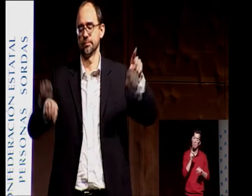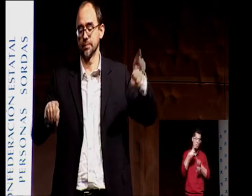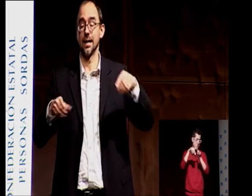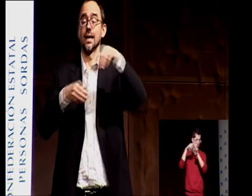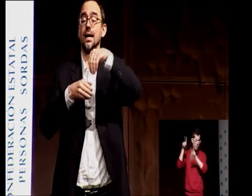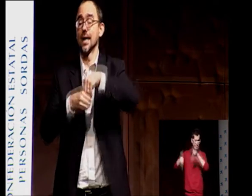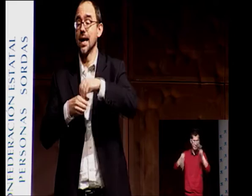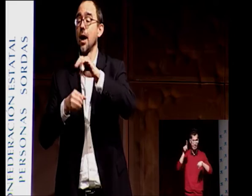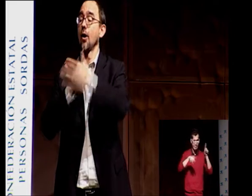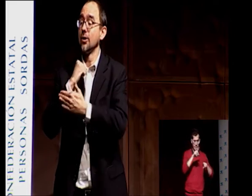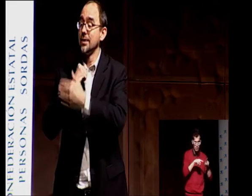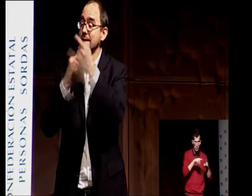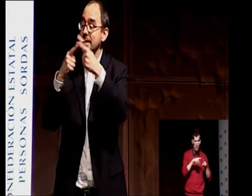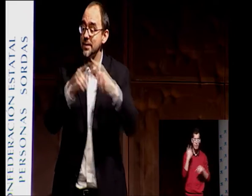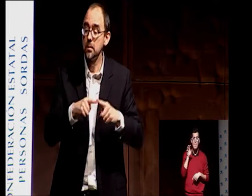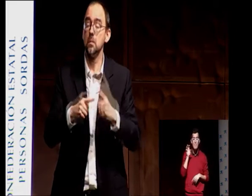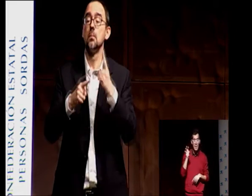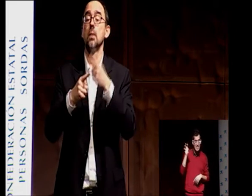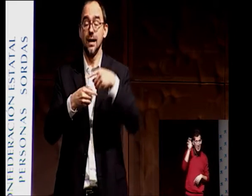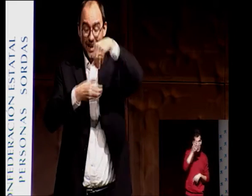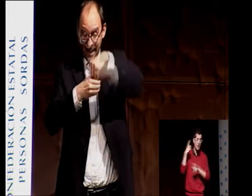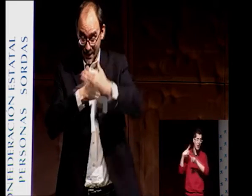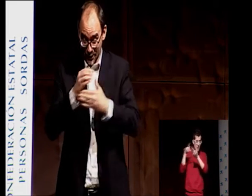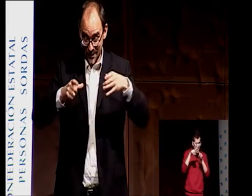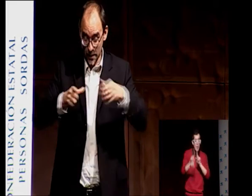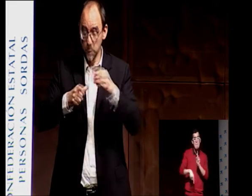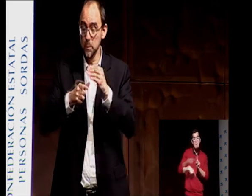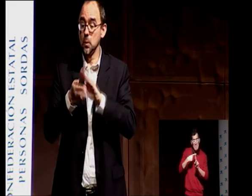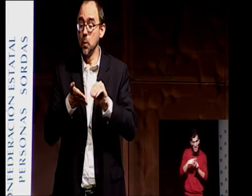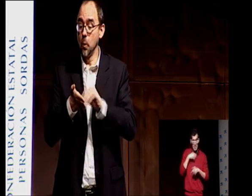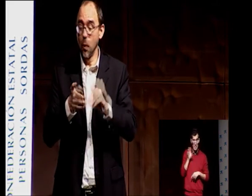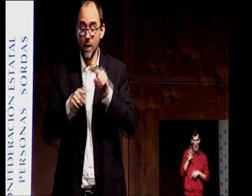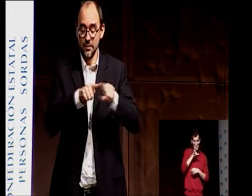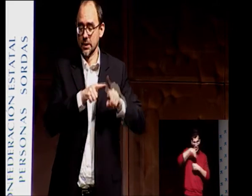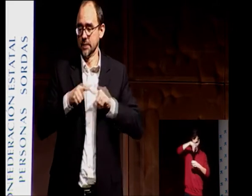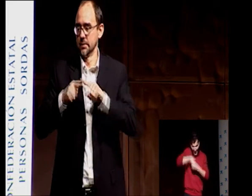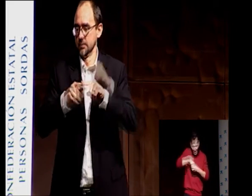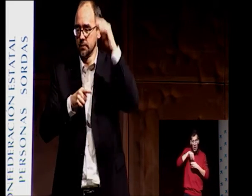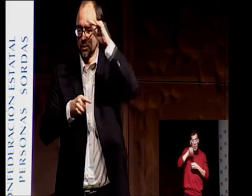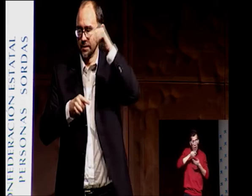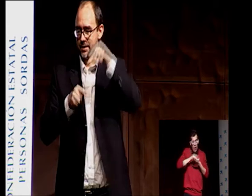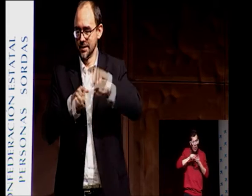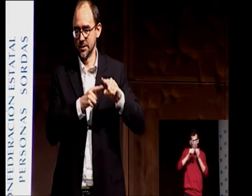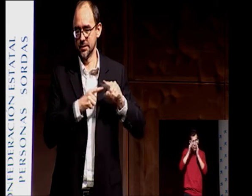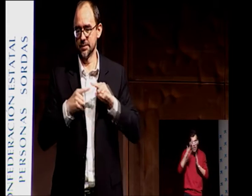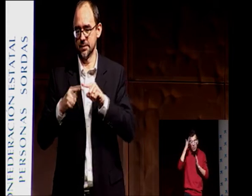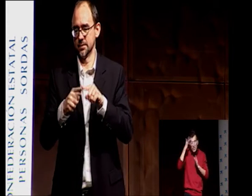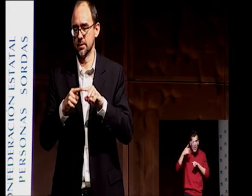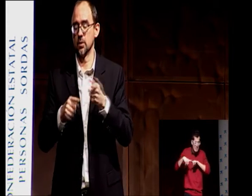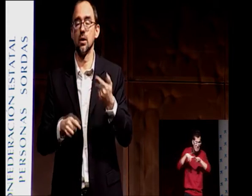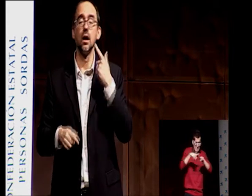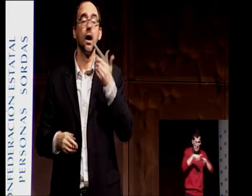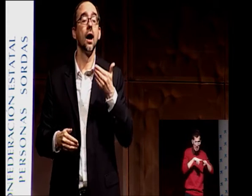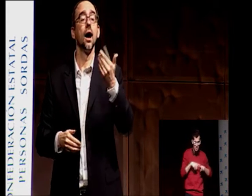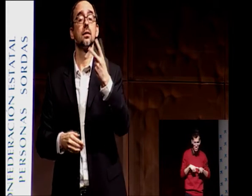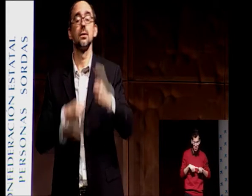las signadas entonces descartar la la el aprendizaje de la lengua oral Eh no tiene ningún sentido